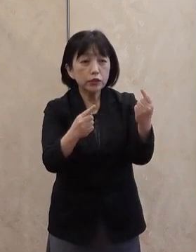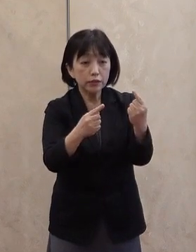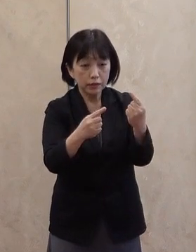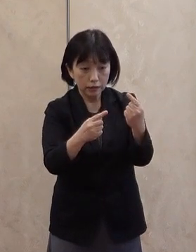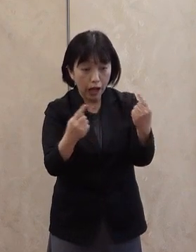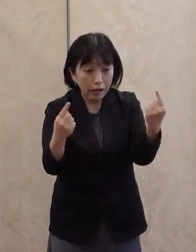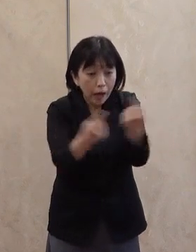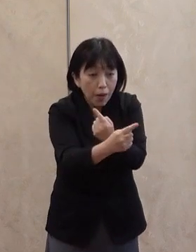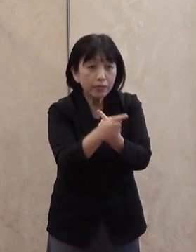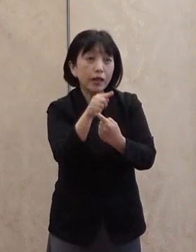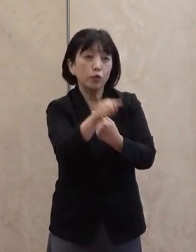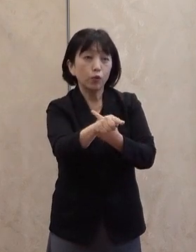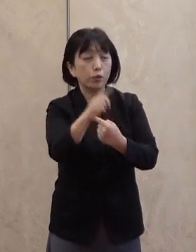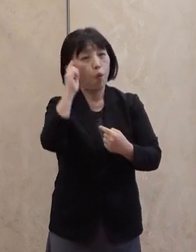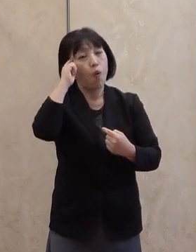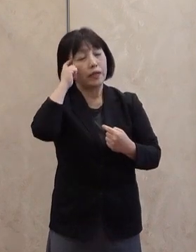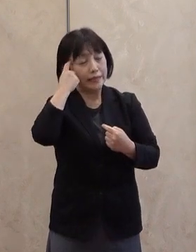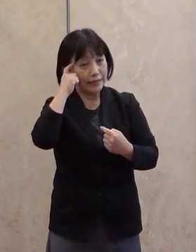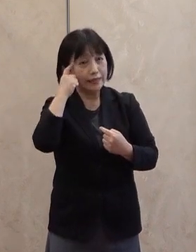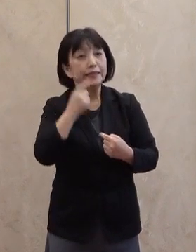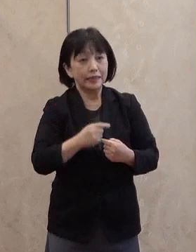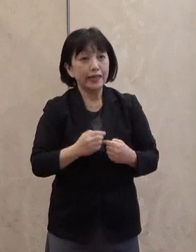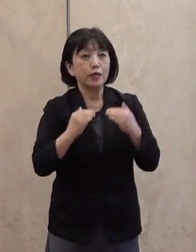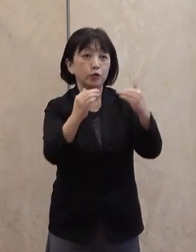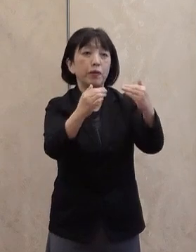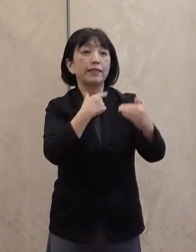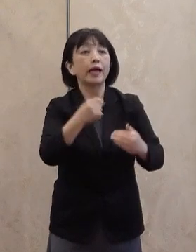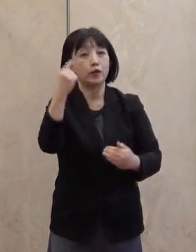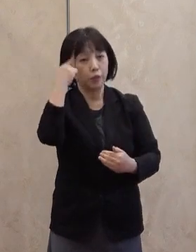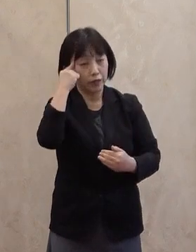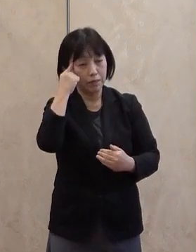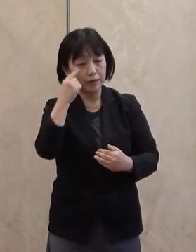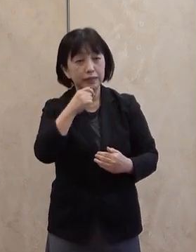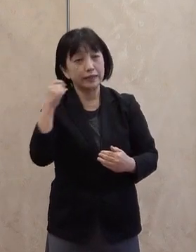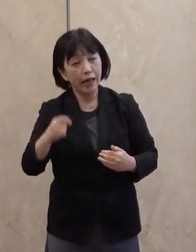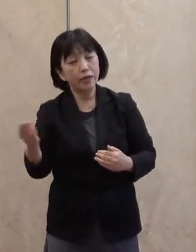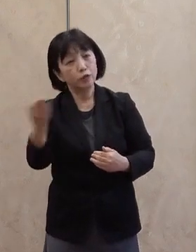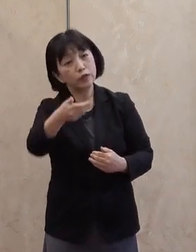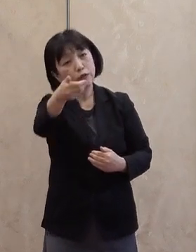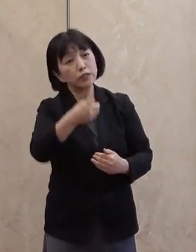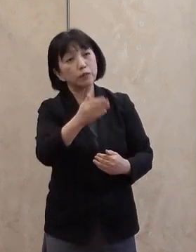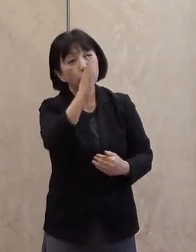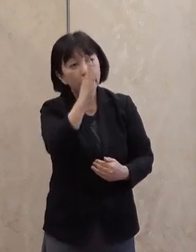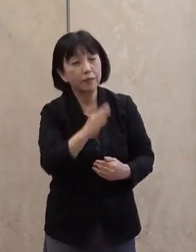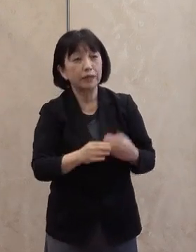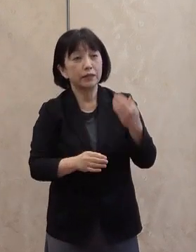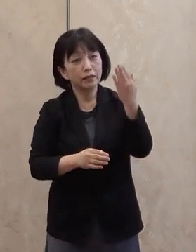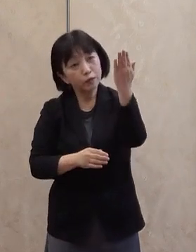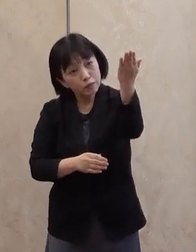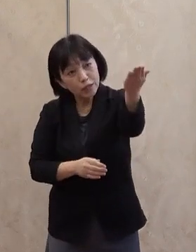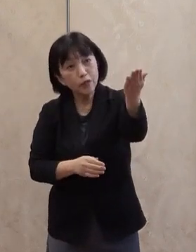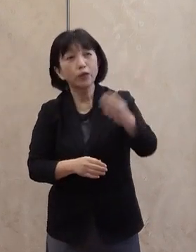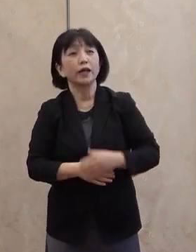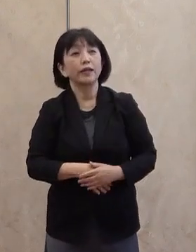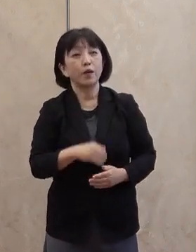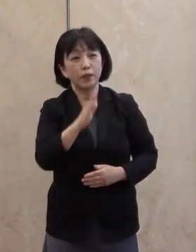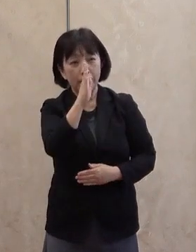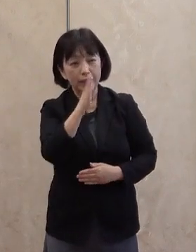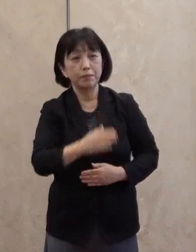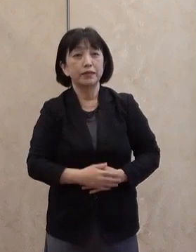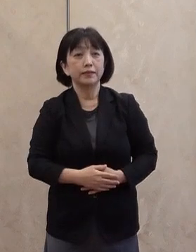も意識して対応していきたいと思います。 次の質問の方、すいません、だから後ろ産経さん、はい、